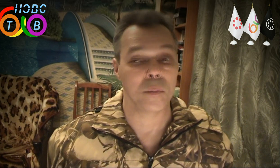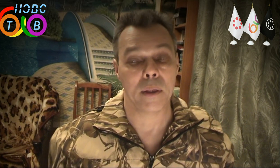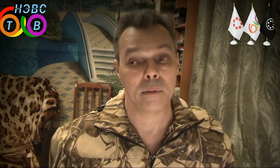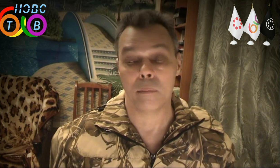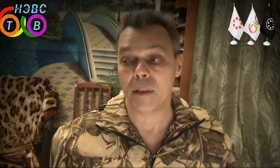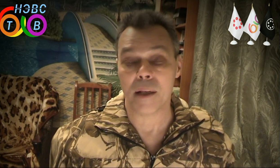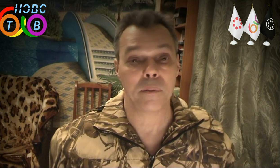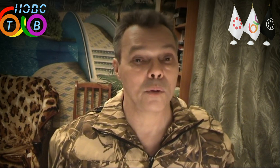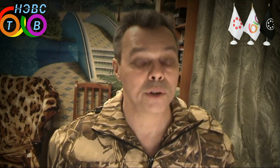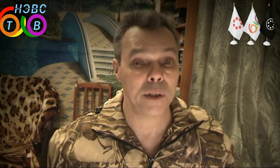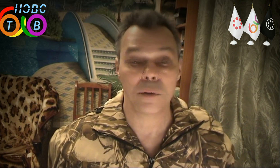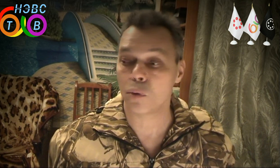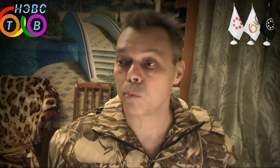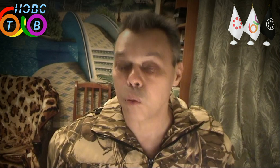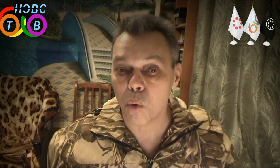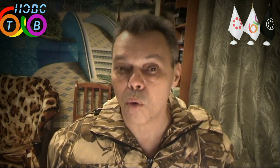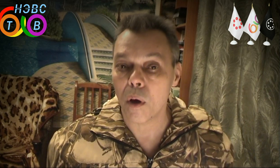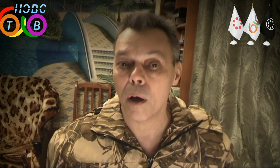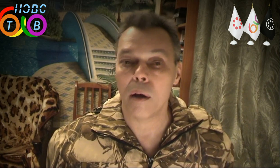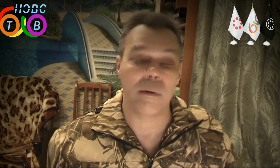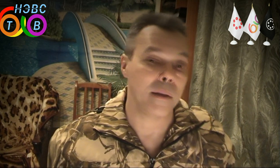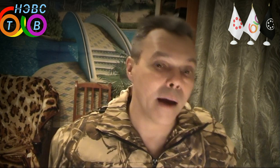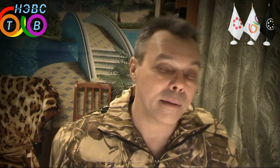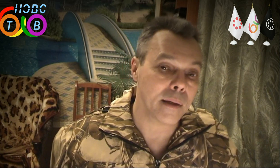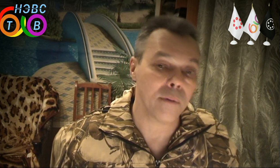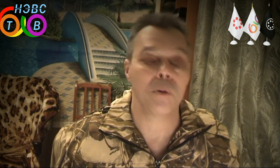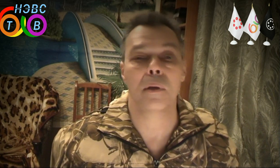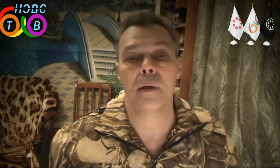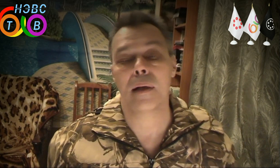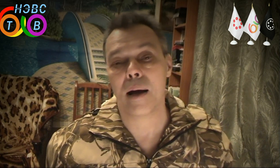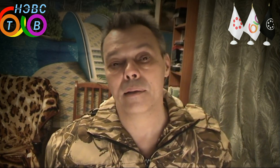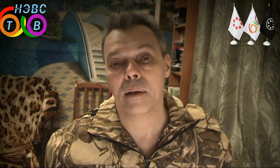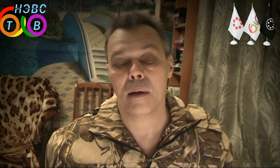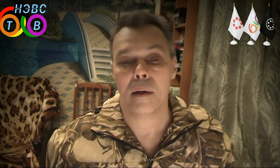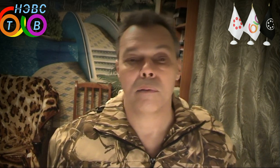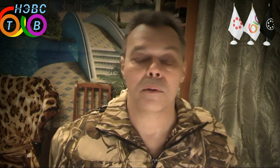чтобы менять свою жизнь, судьбу, влиять на кого-то и как-то. Вот,